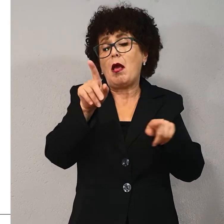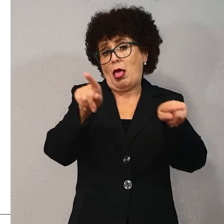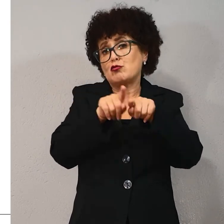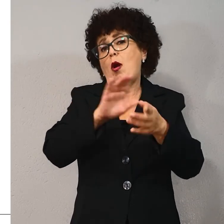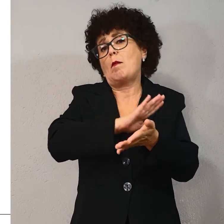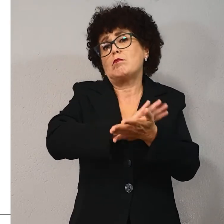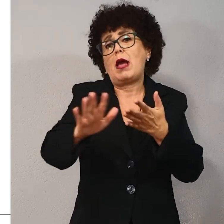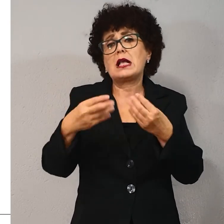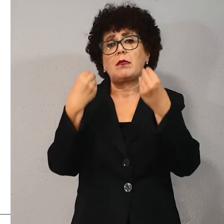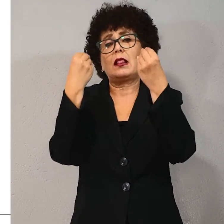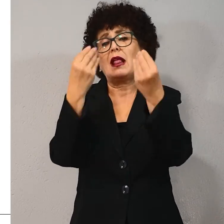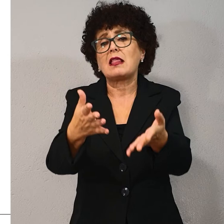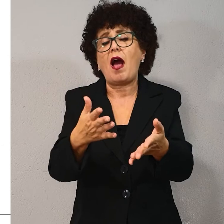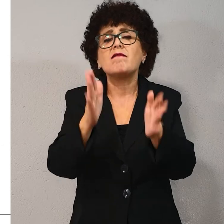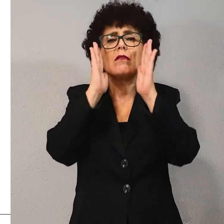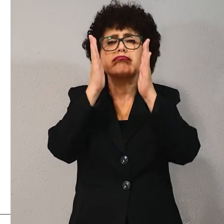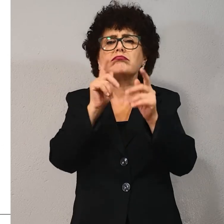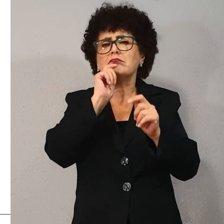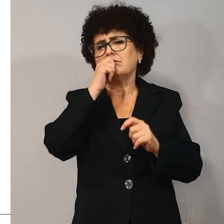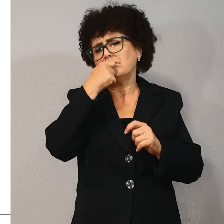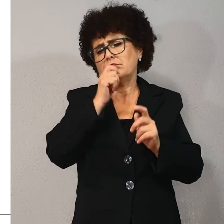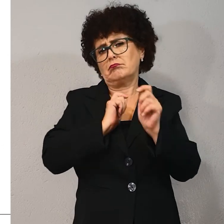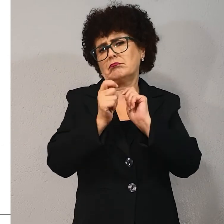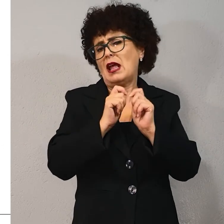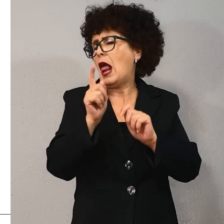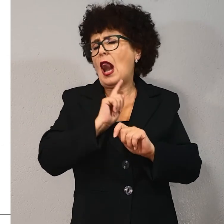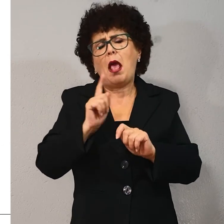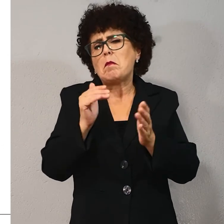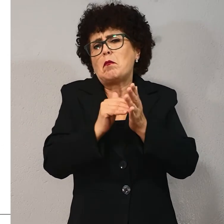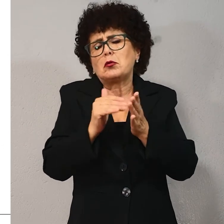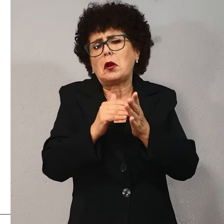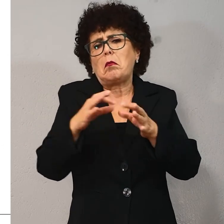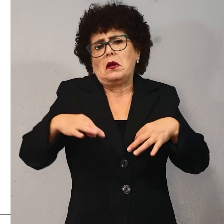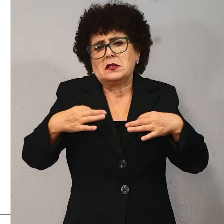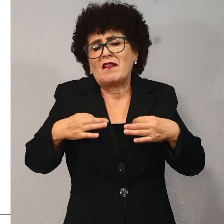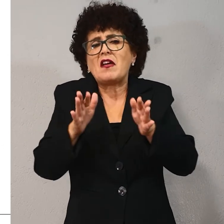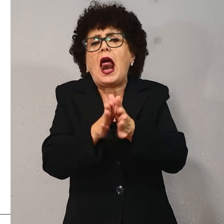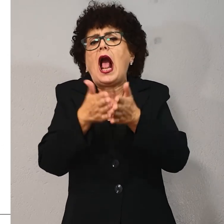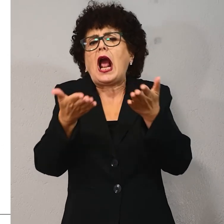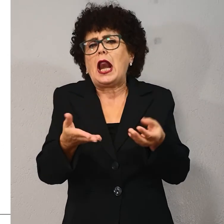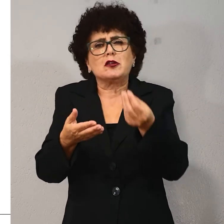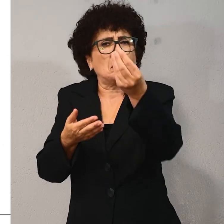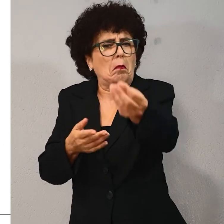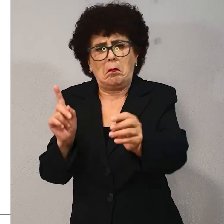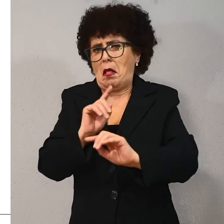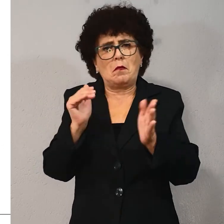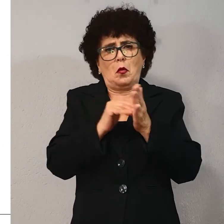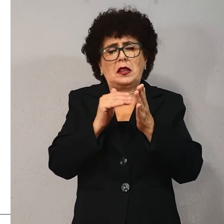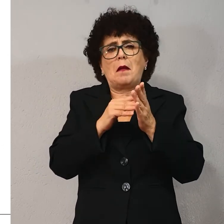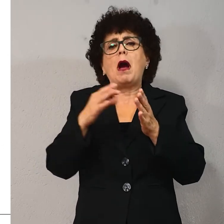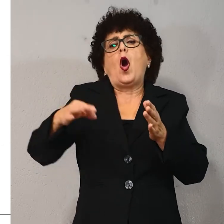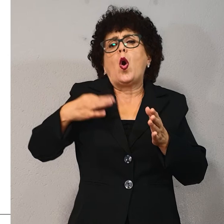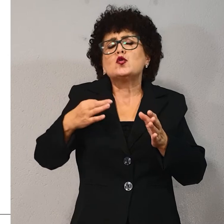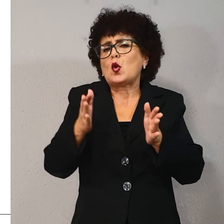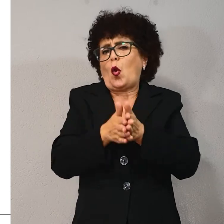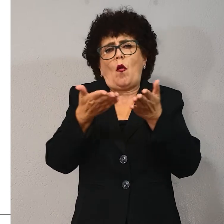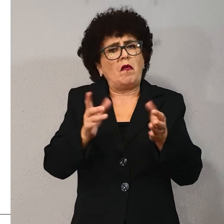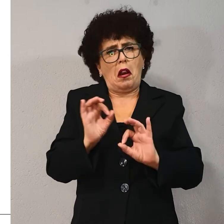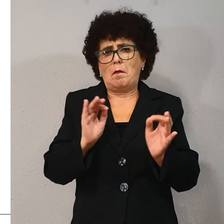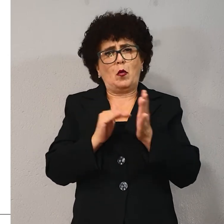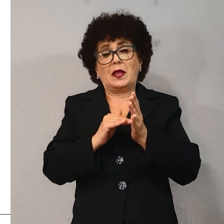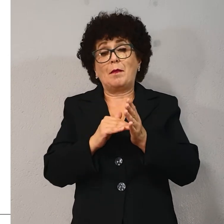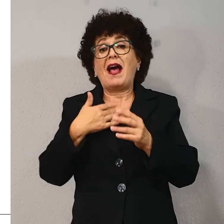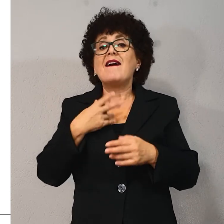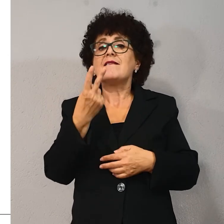така бесплатни и доверливи и при тоа не ти е потребна ниту здравствена книжка, ниту здравствено осигурување.